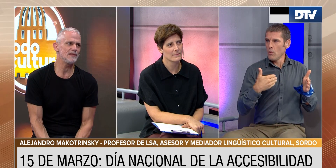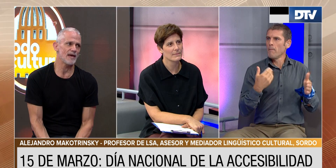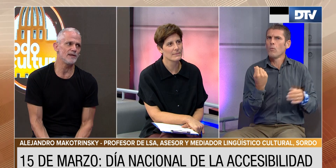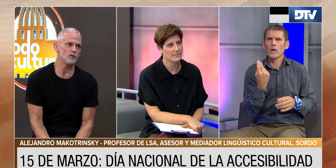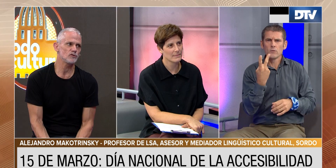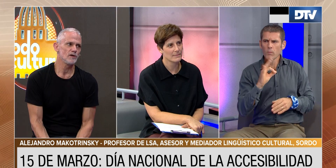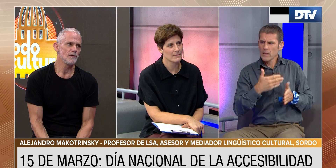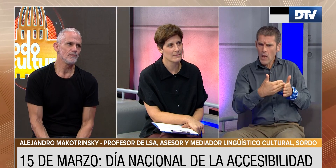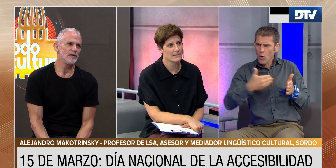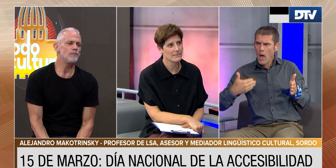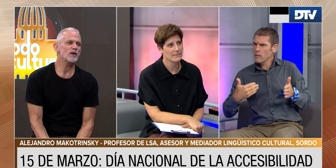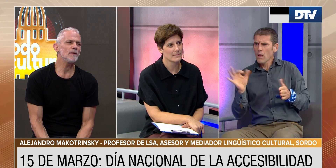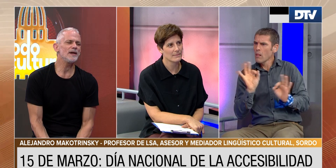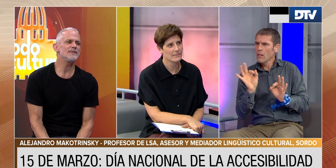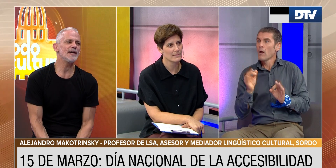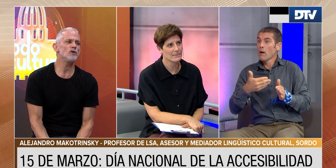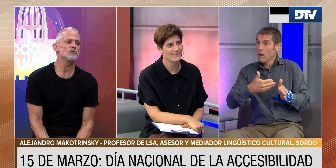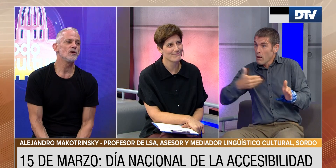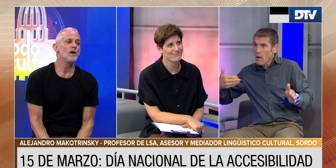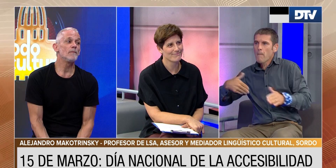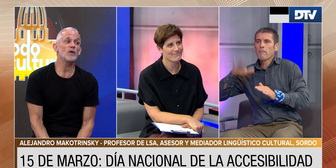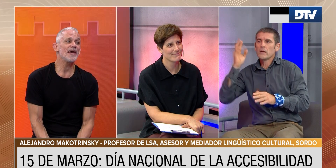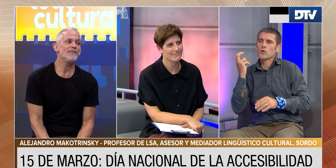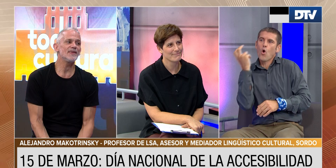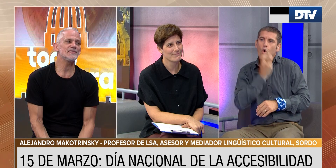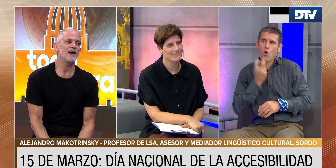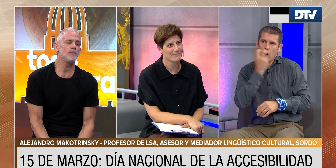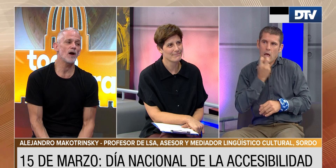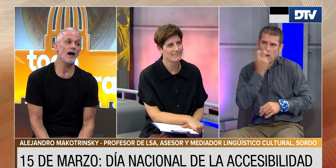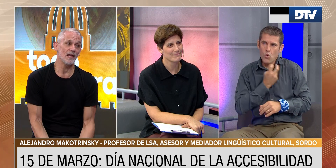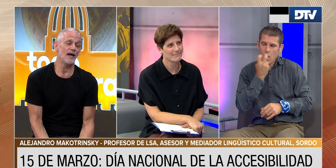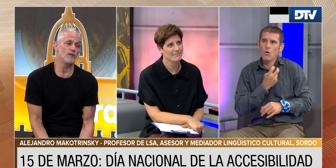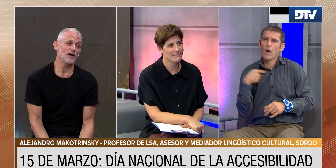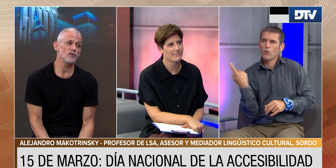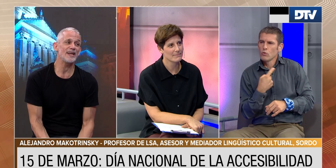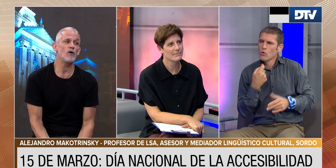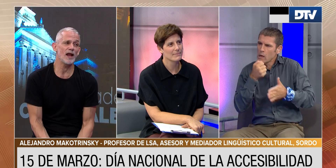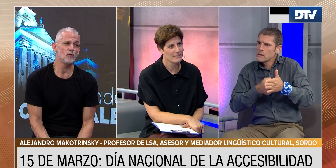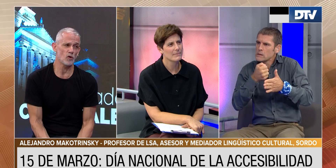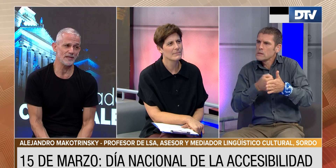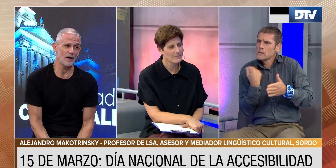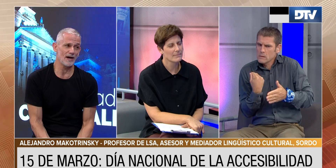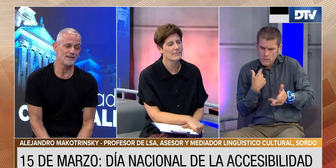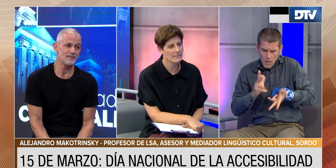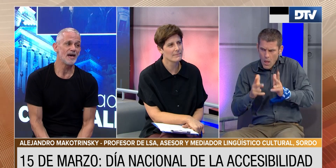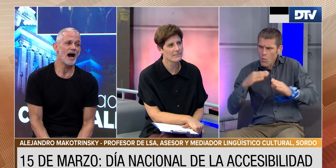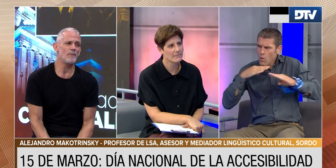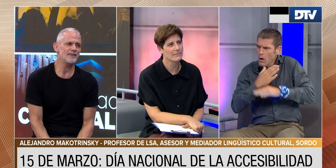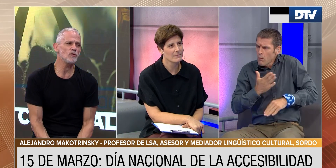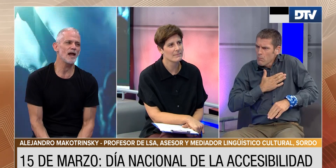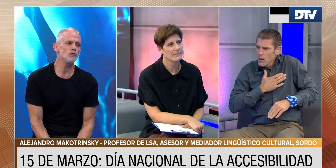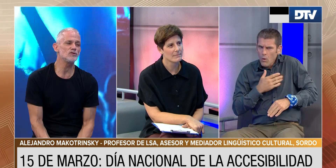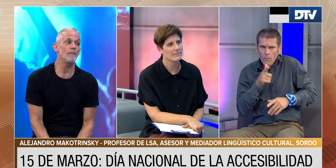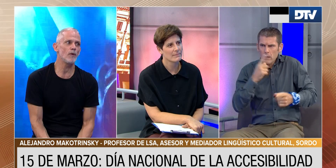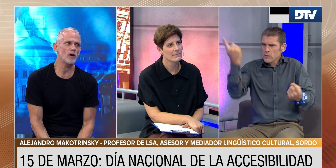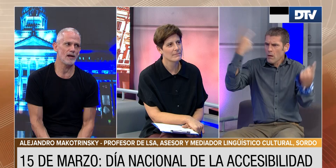hace 20 años, ¿y por qué 20 años? Porque antes de esa época la educación era oral, como comentaba antes. A partir